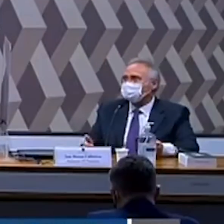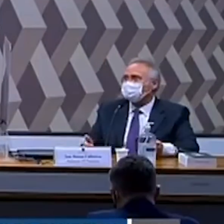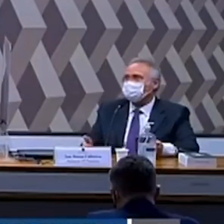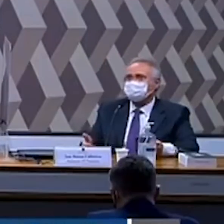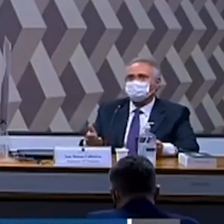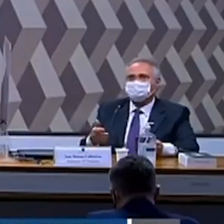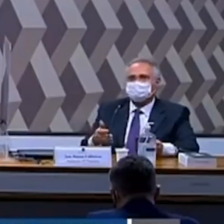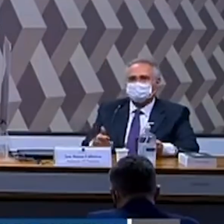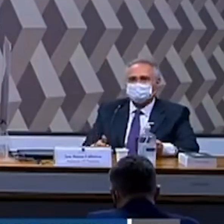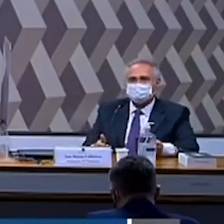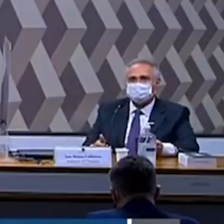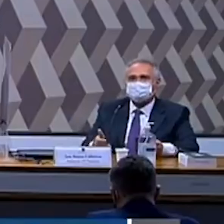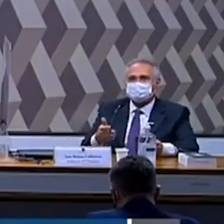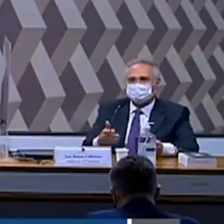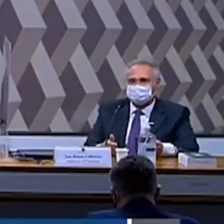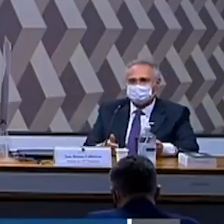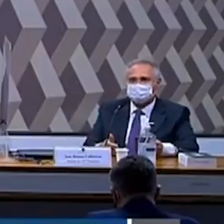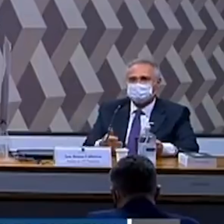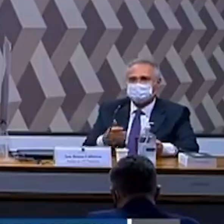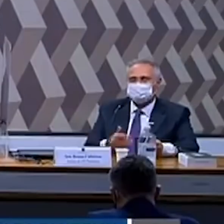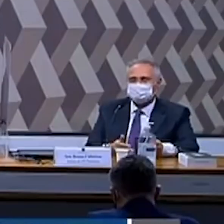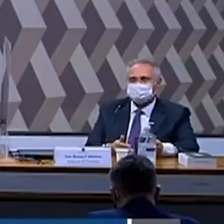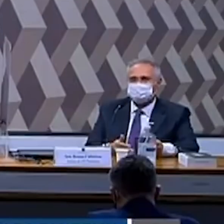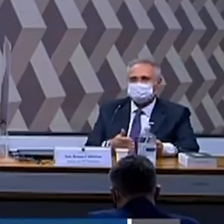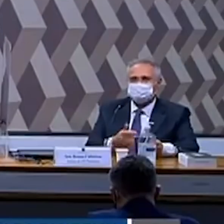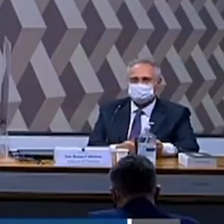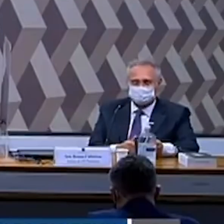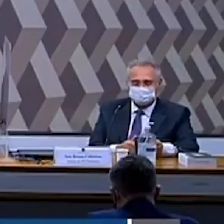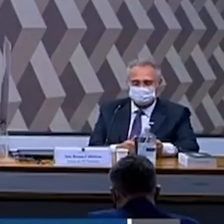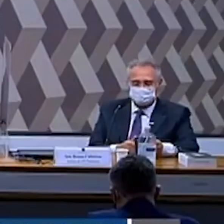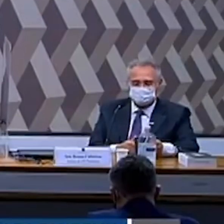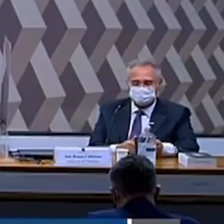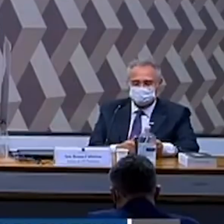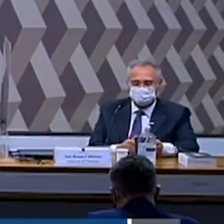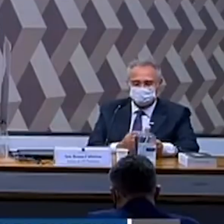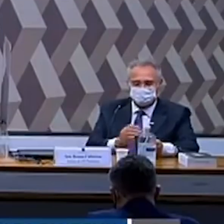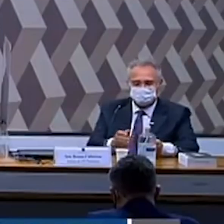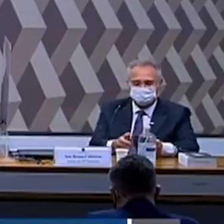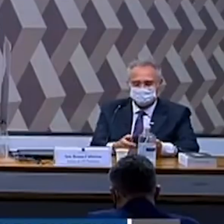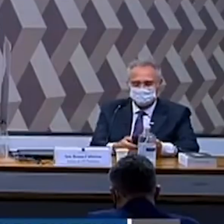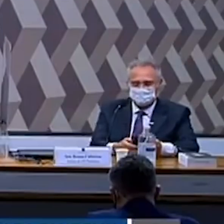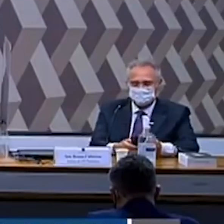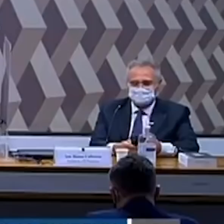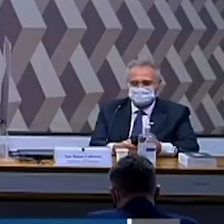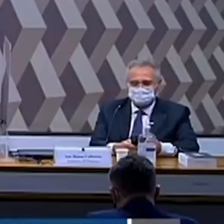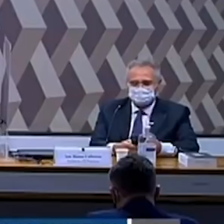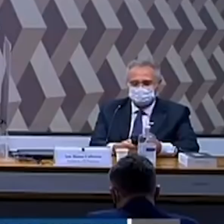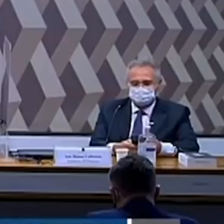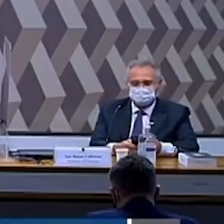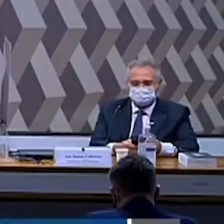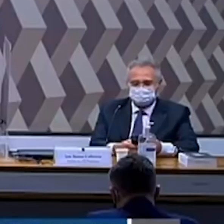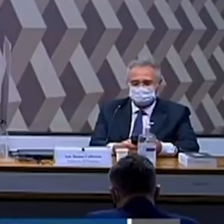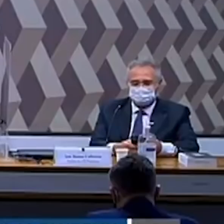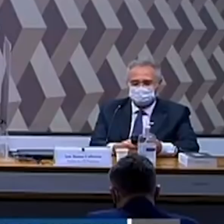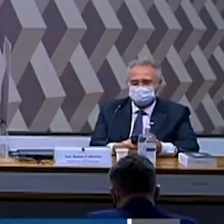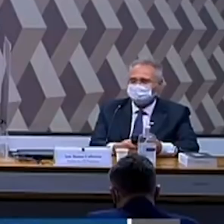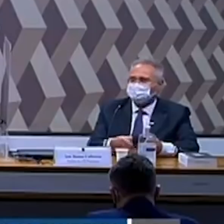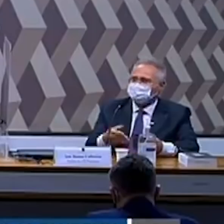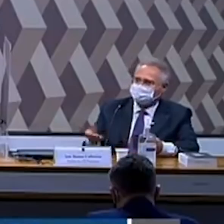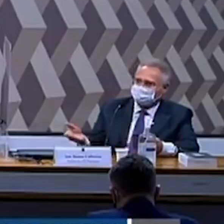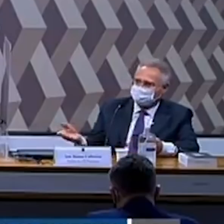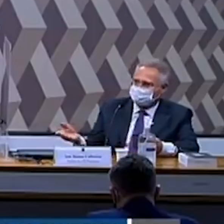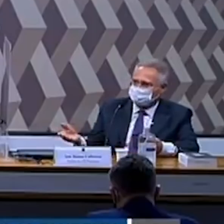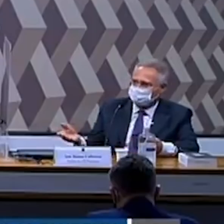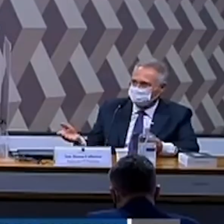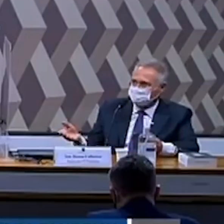de inquérito foi novamente atacada pelo excelentíssimo senhor presidente da República, que em sua live